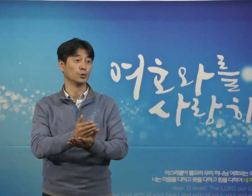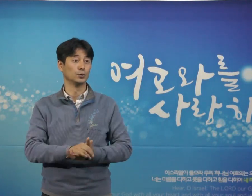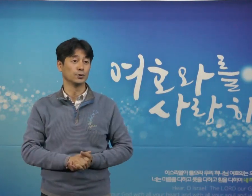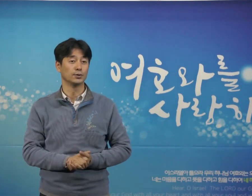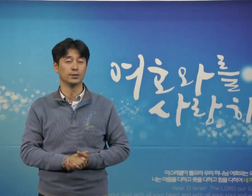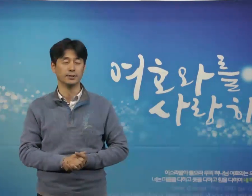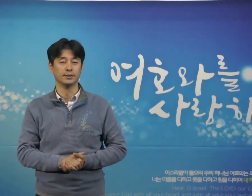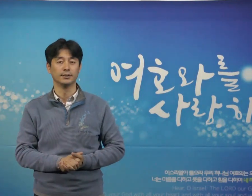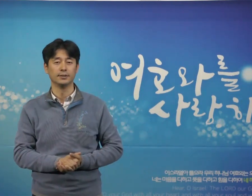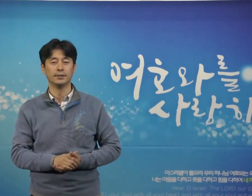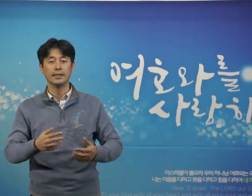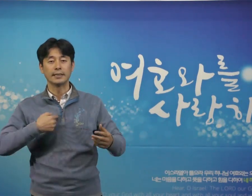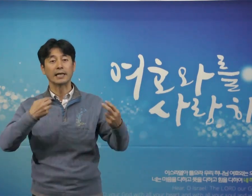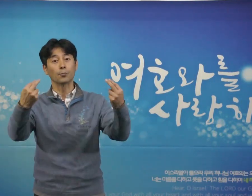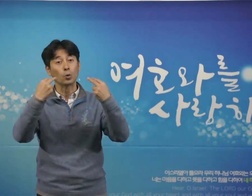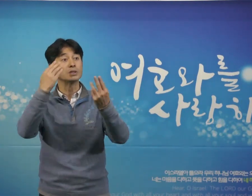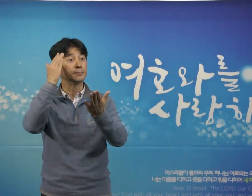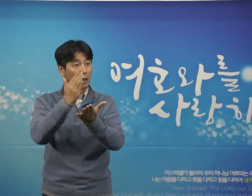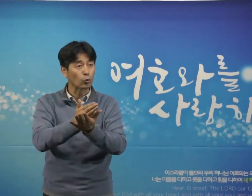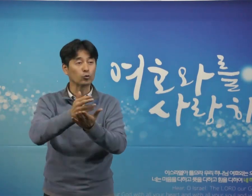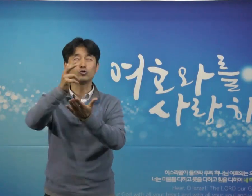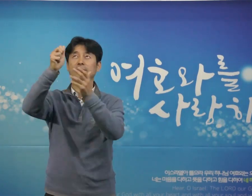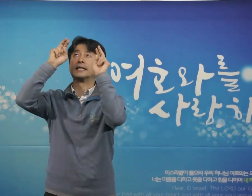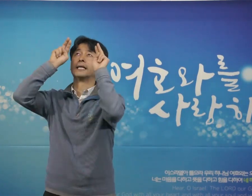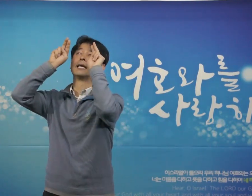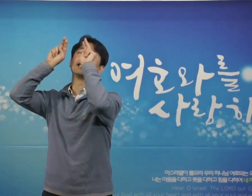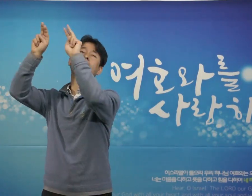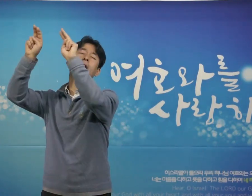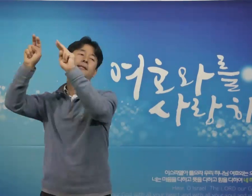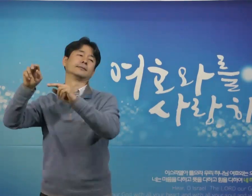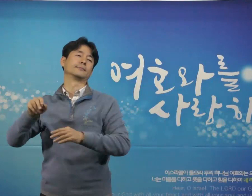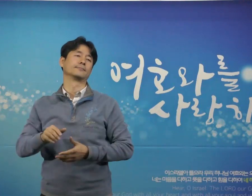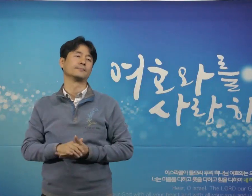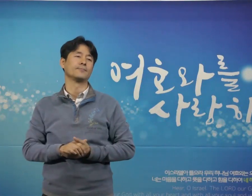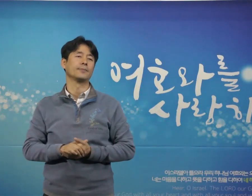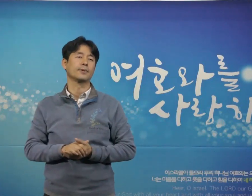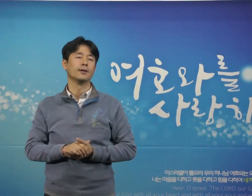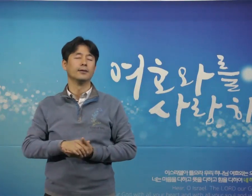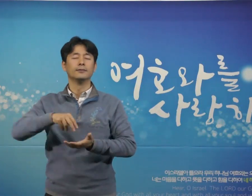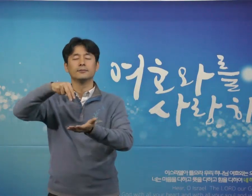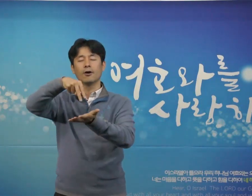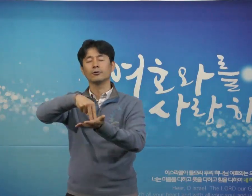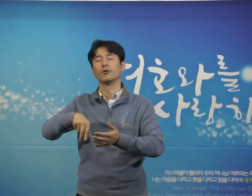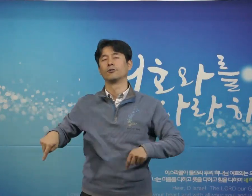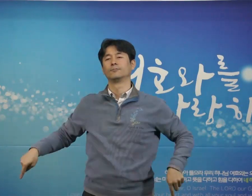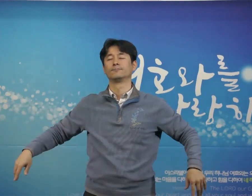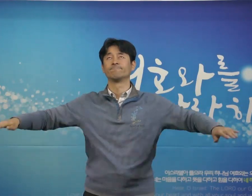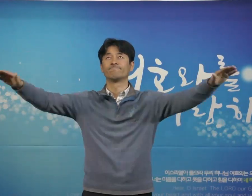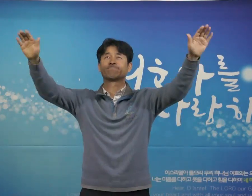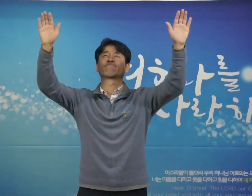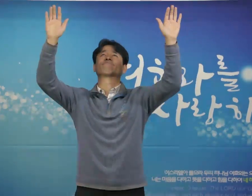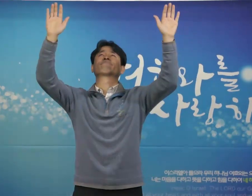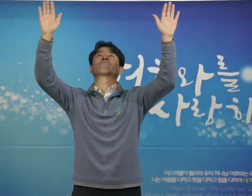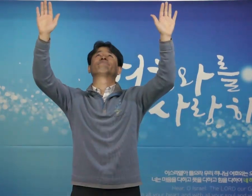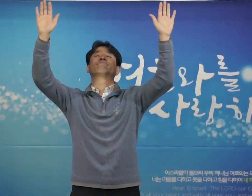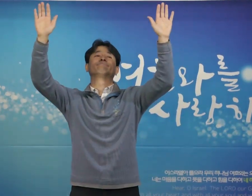그런 생각하지 마시고 저를 보지 마시고 하나님을 보는 우리가 서서 하나님께